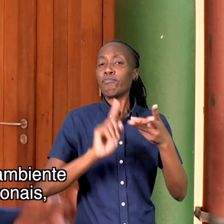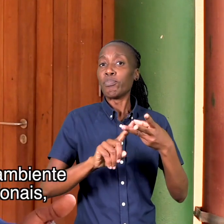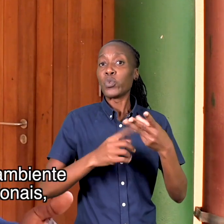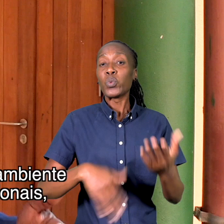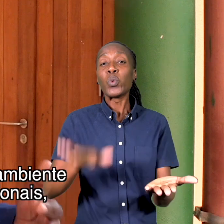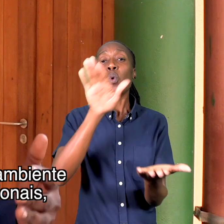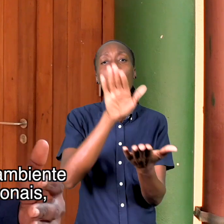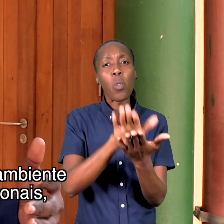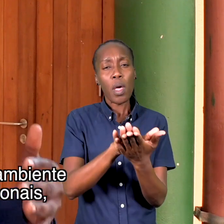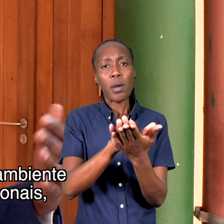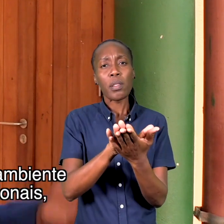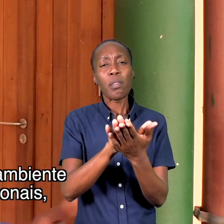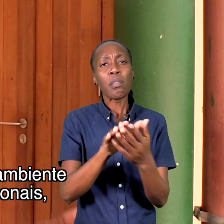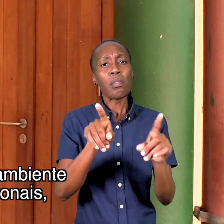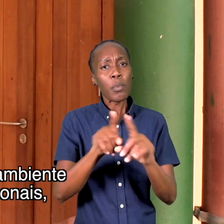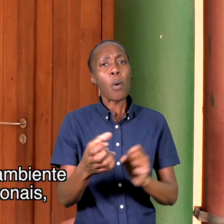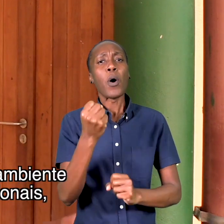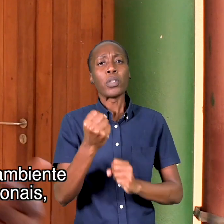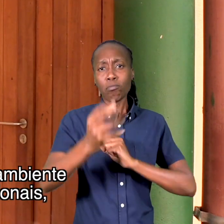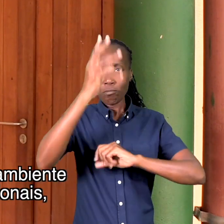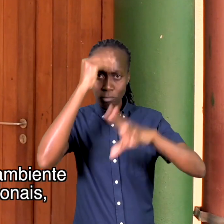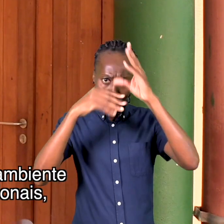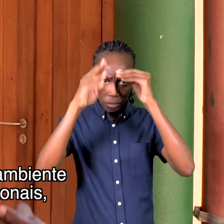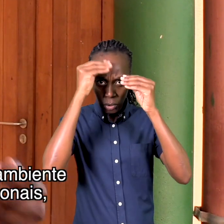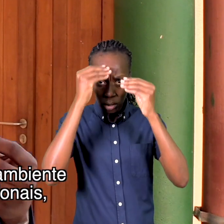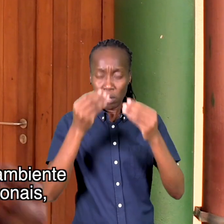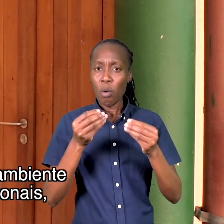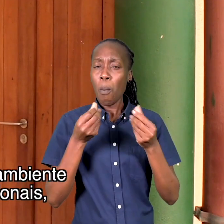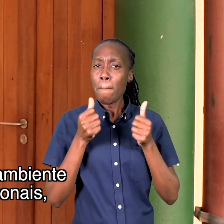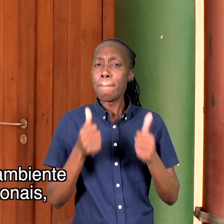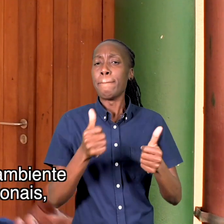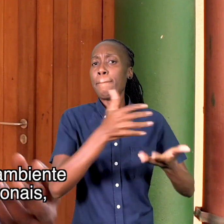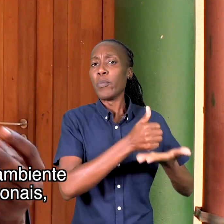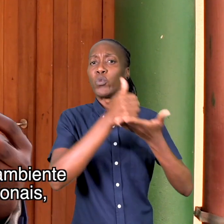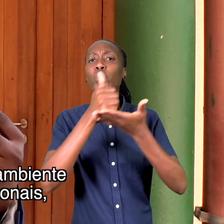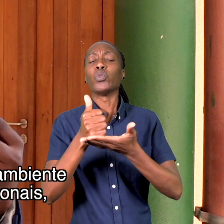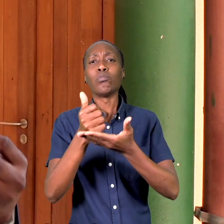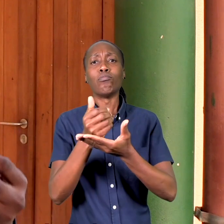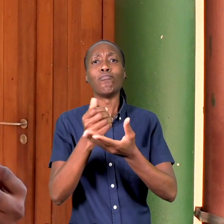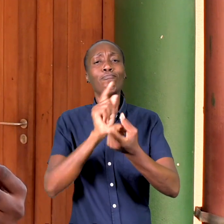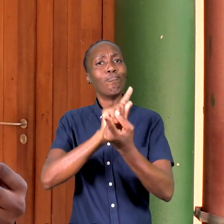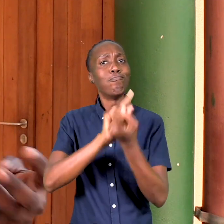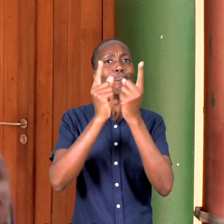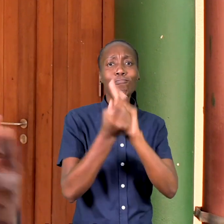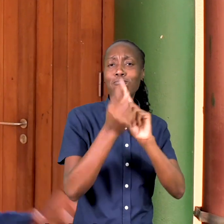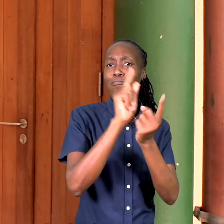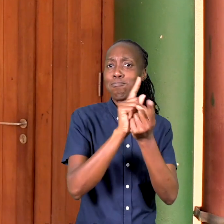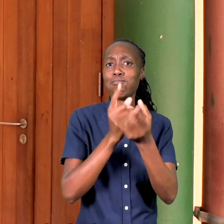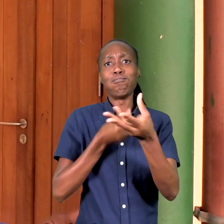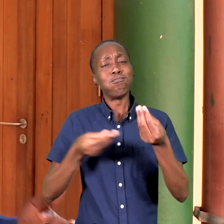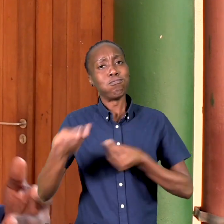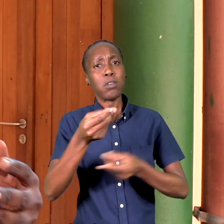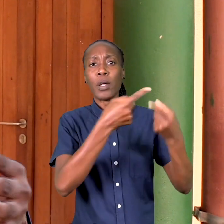em interação com um ambiente que favorece aprendizagens funcionais, que favorece a